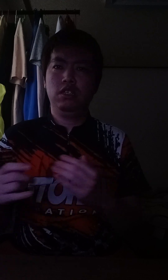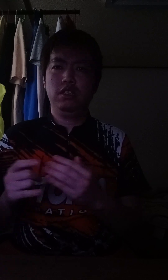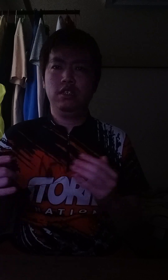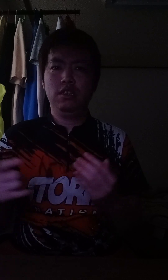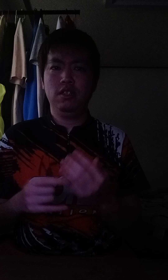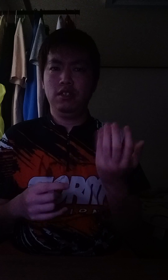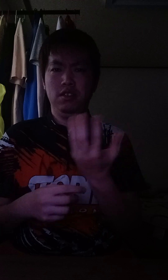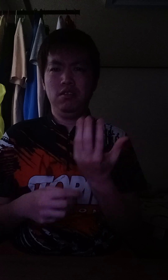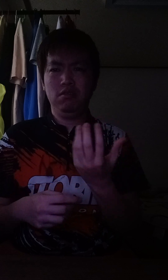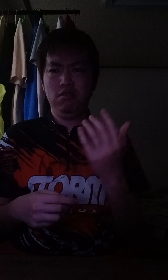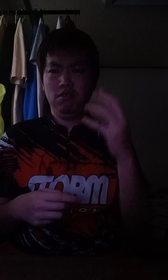엉덩이 아파요?